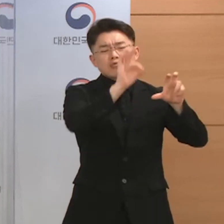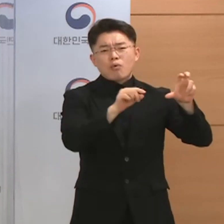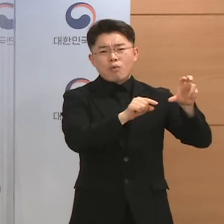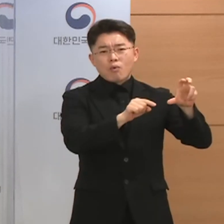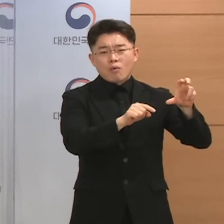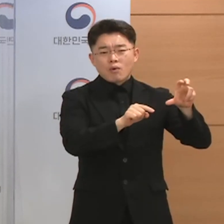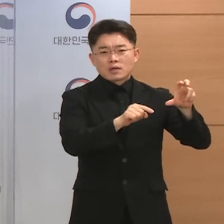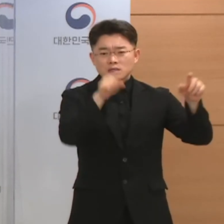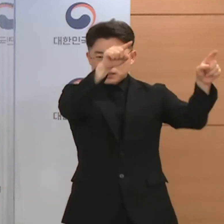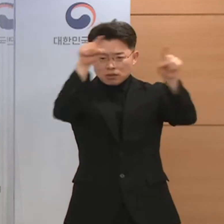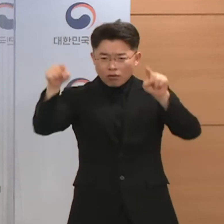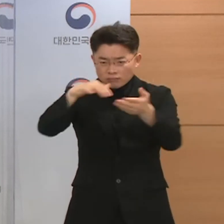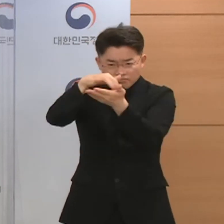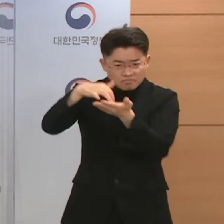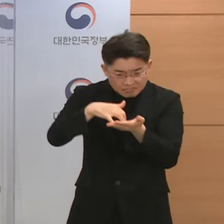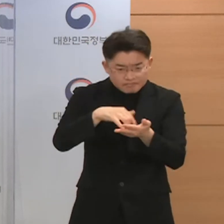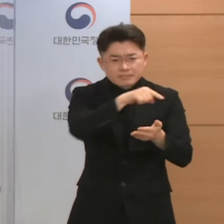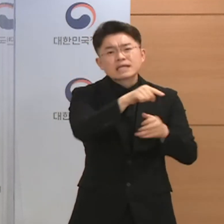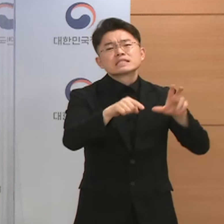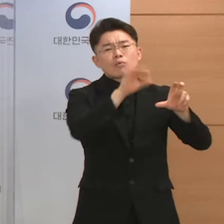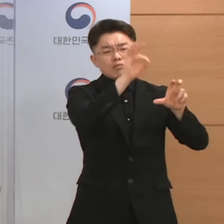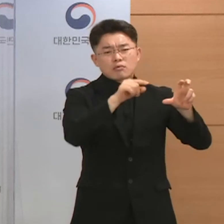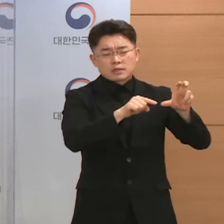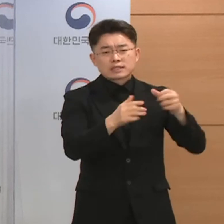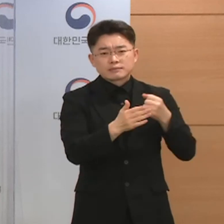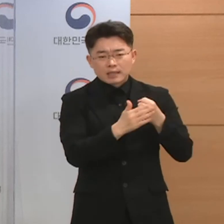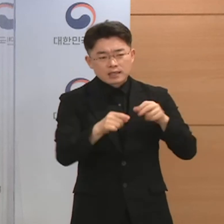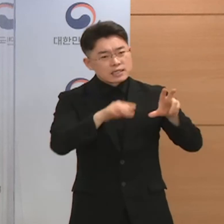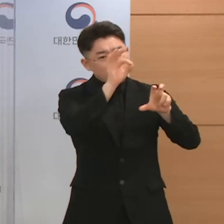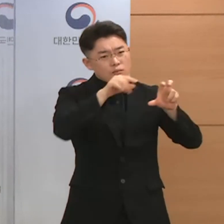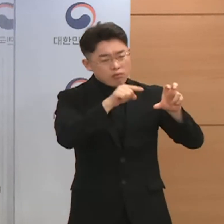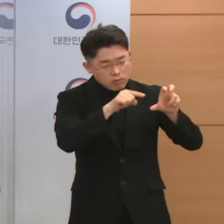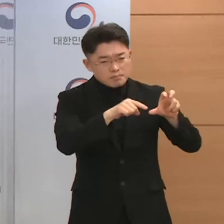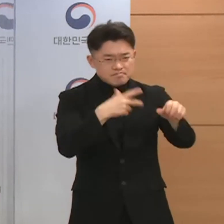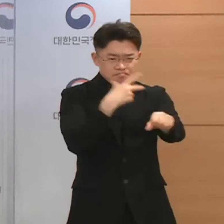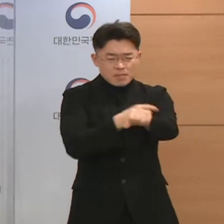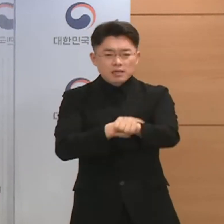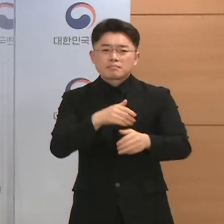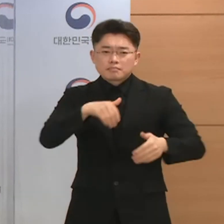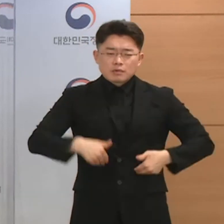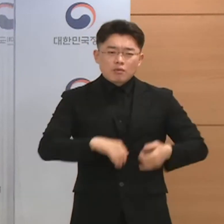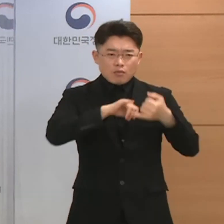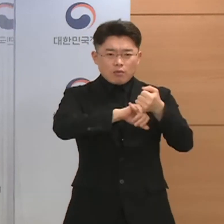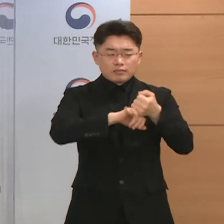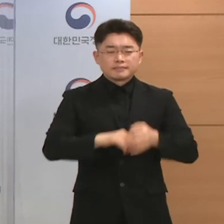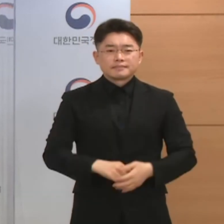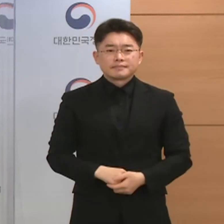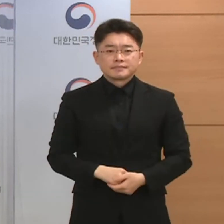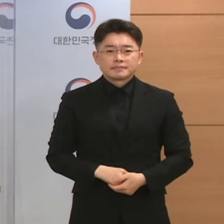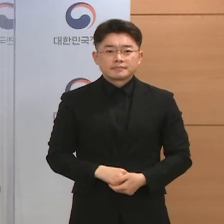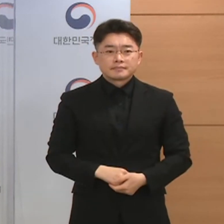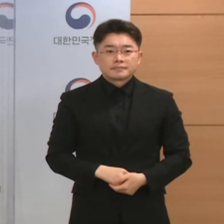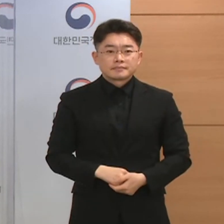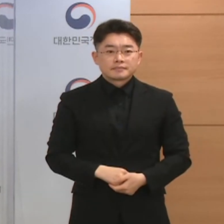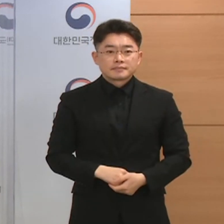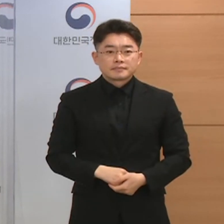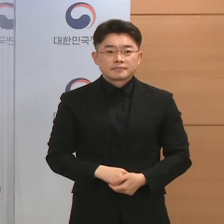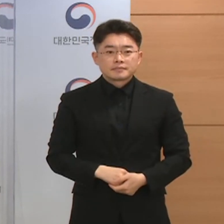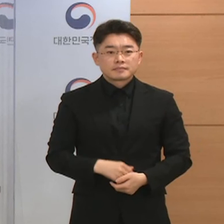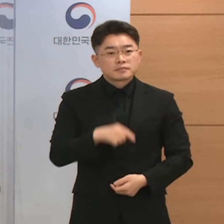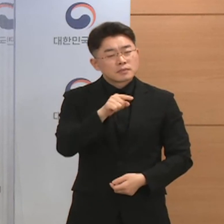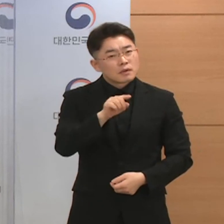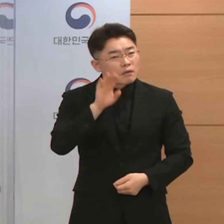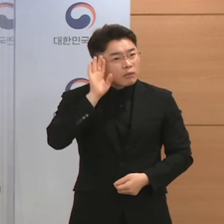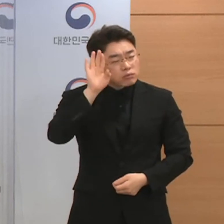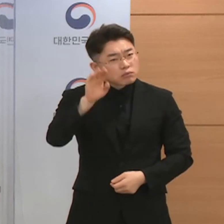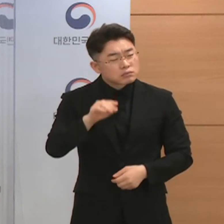접종을 한다는 목표가 달성이 안 됩니다. 따라서 만약 달성이 안 된다면 우리 사회의 면역력 자체가 어느 정도로